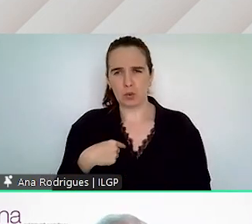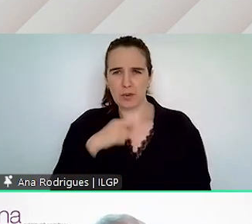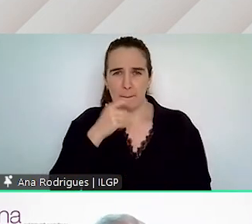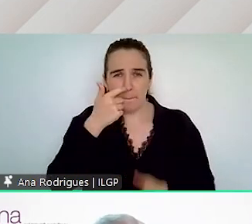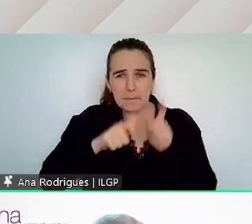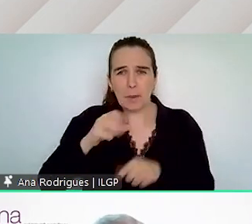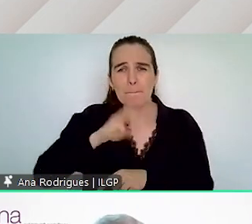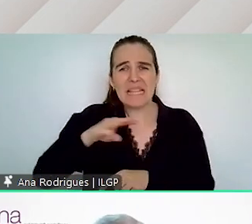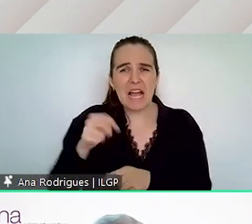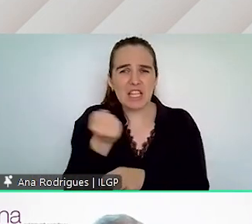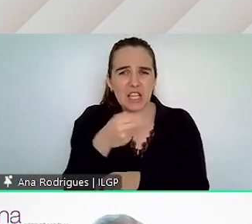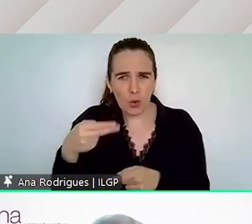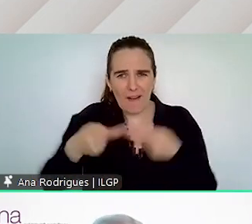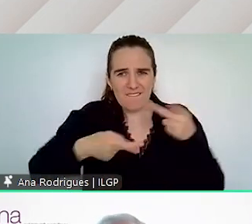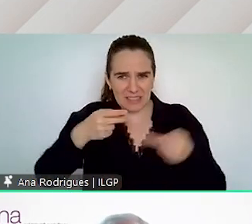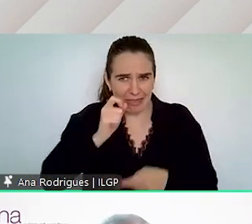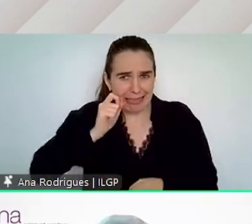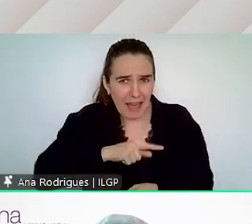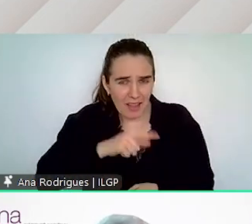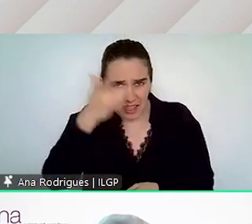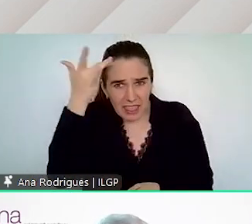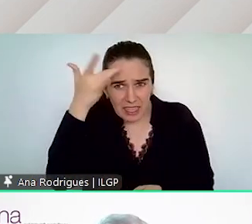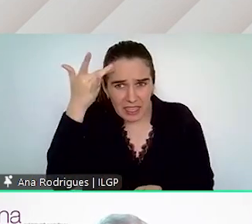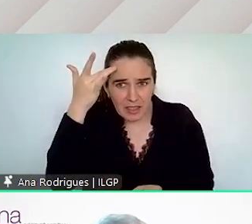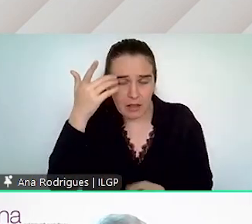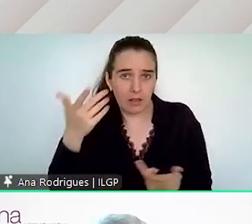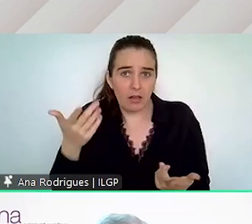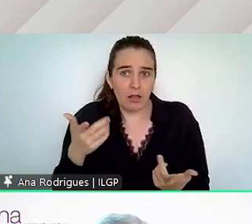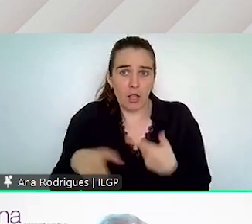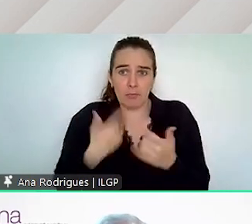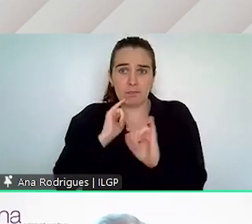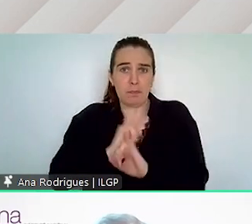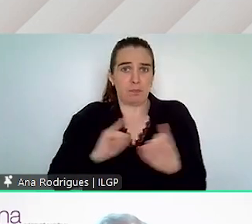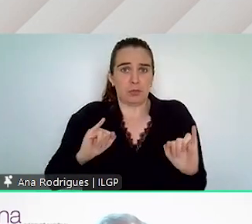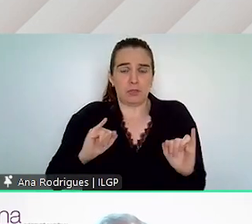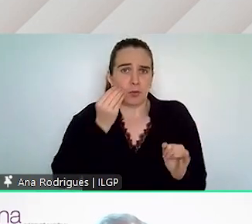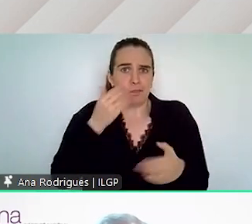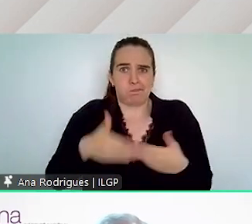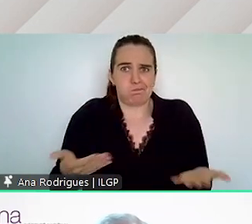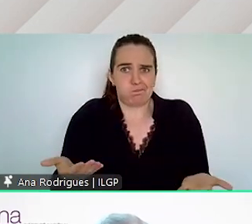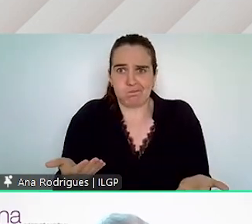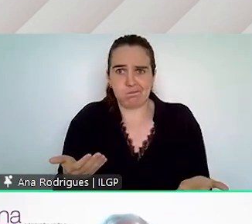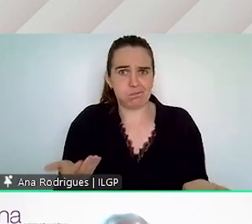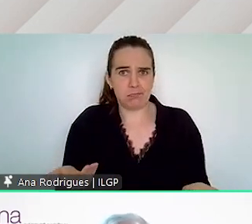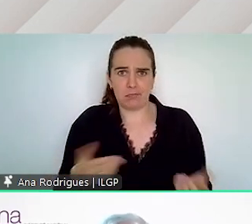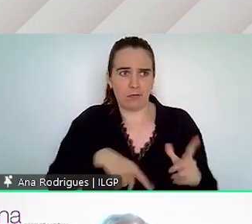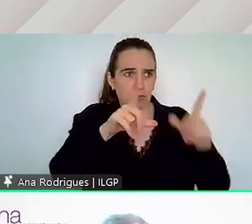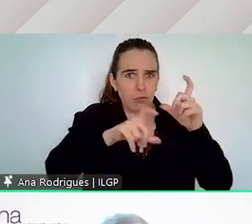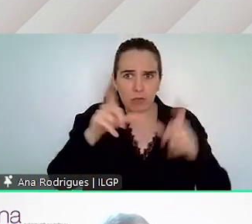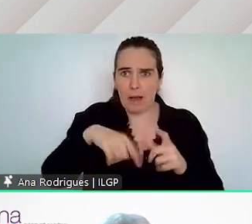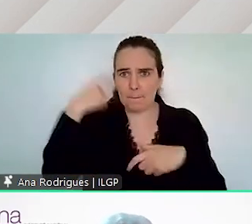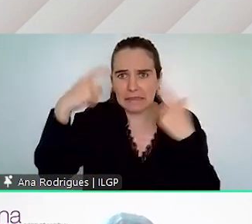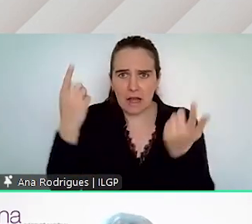de milhões de euros, ou isso tudo depois é impossível de focar, de fotografar,